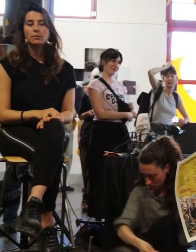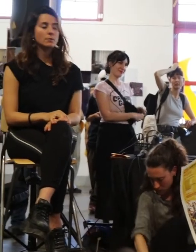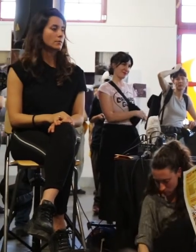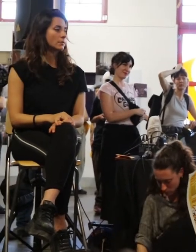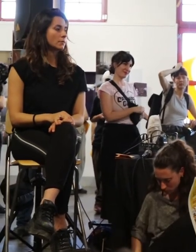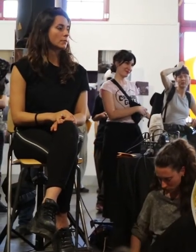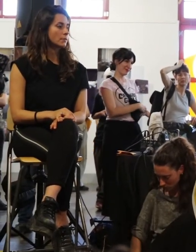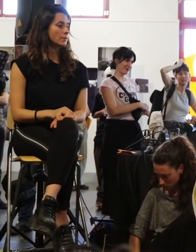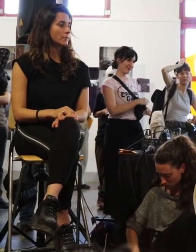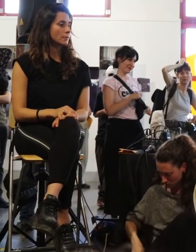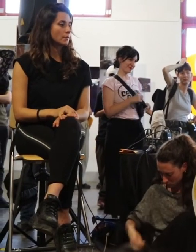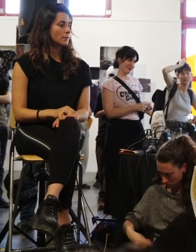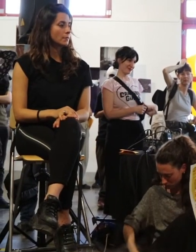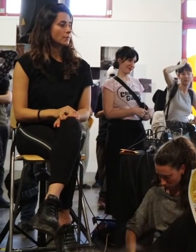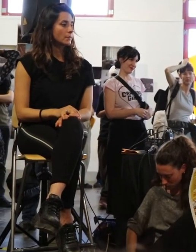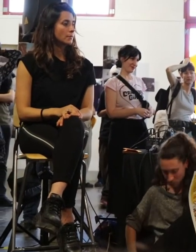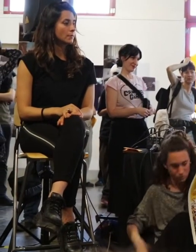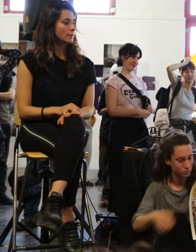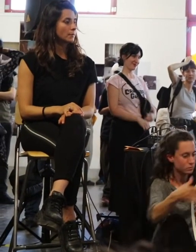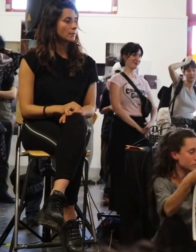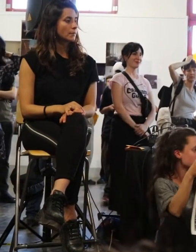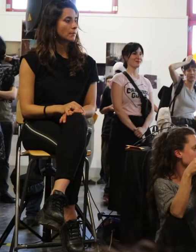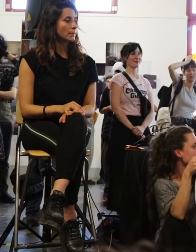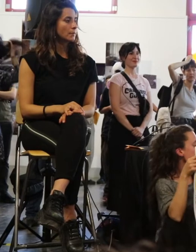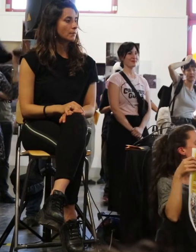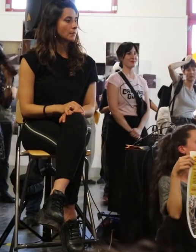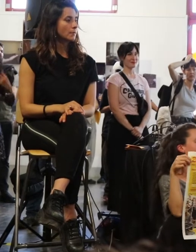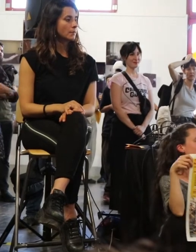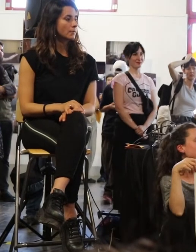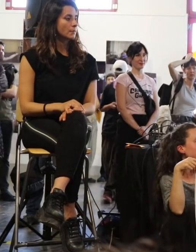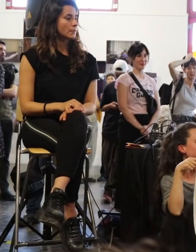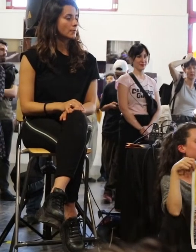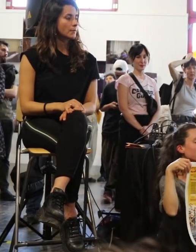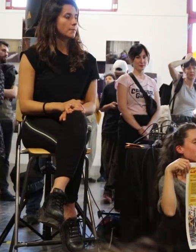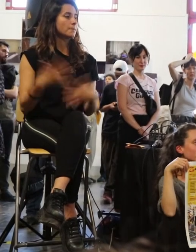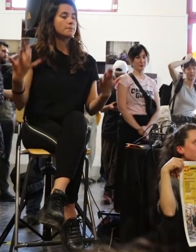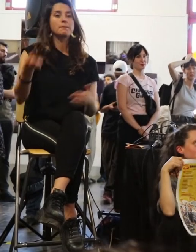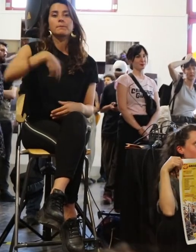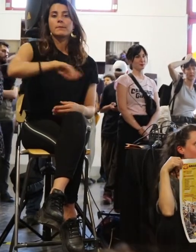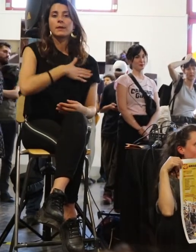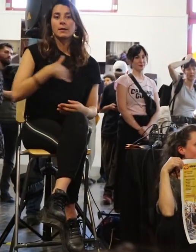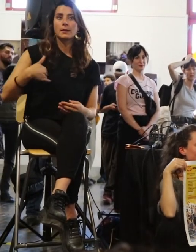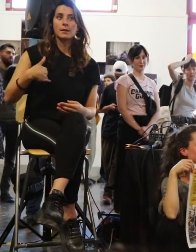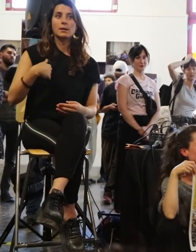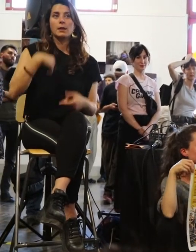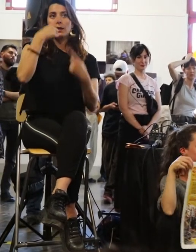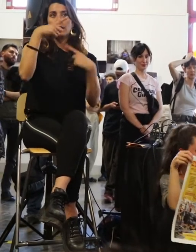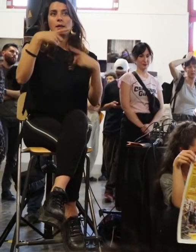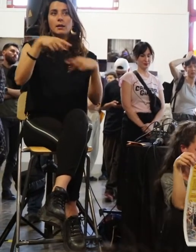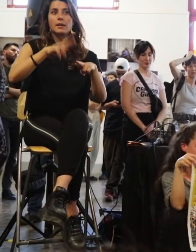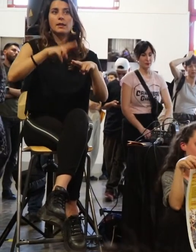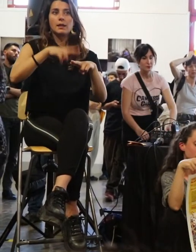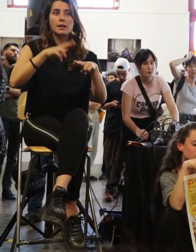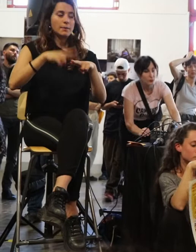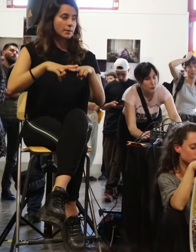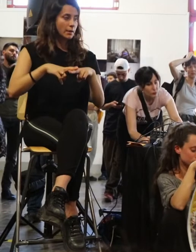Concha, Pauli, hemos querido celebrar el nuestro aniversario con el barrio, pero queremos celebrarlo también con